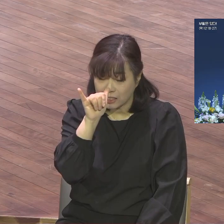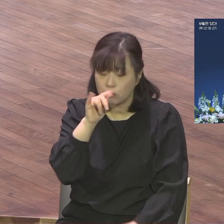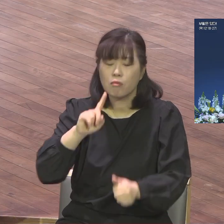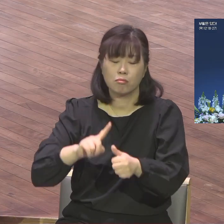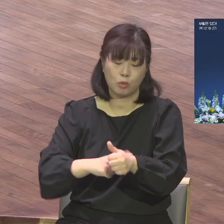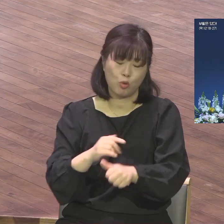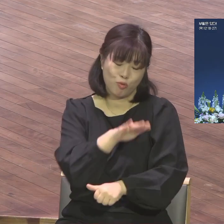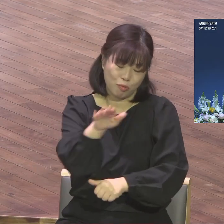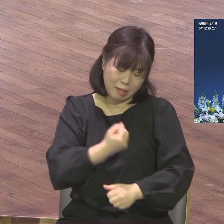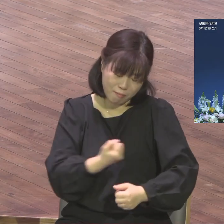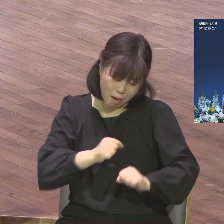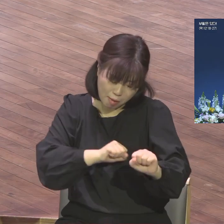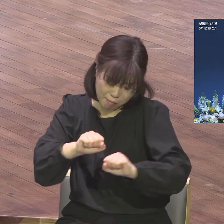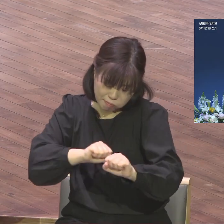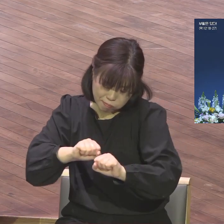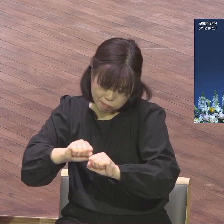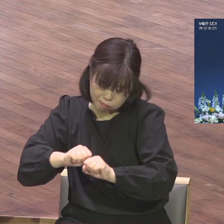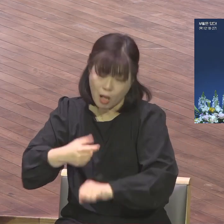올려지는 것이다.